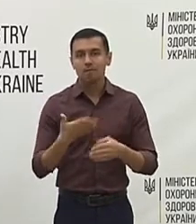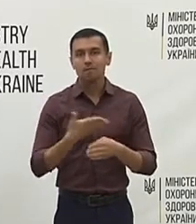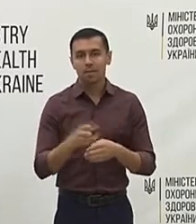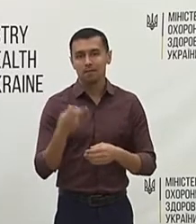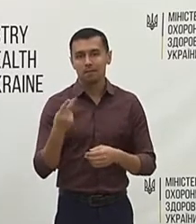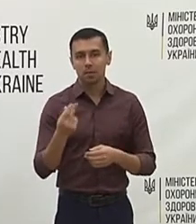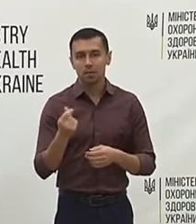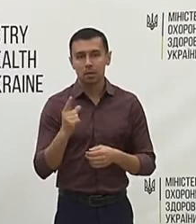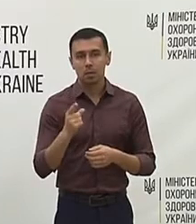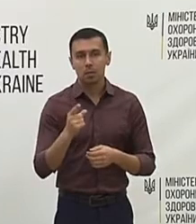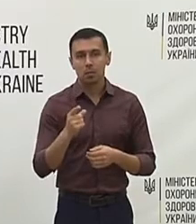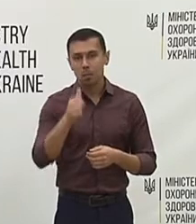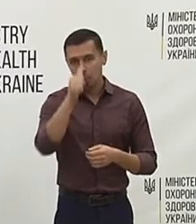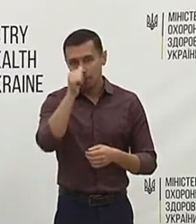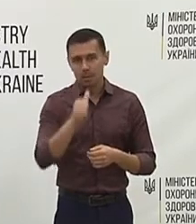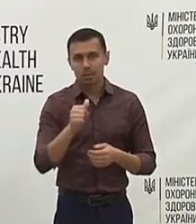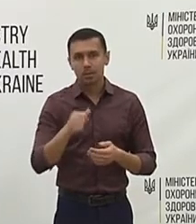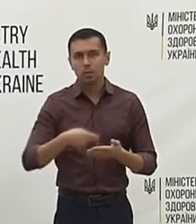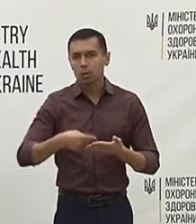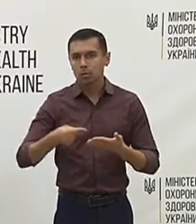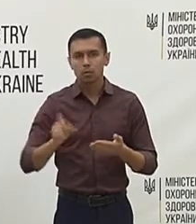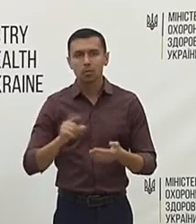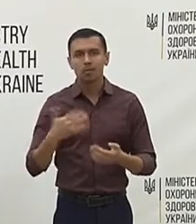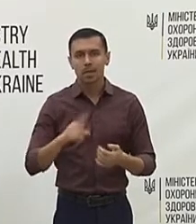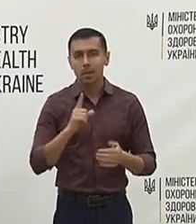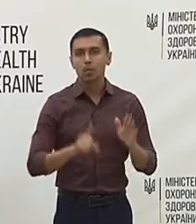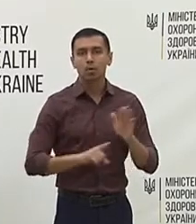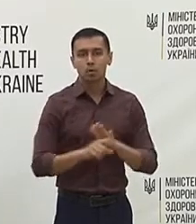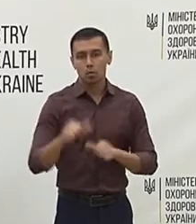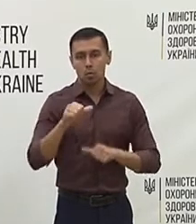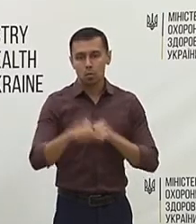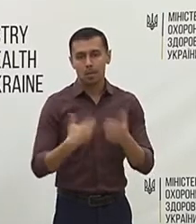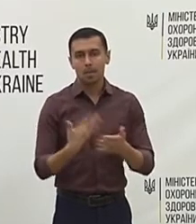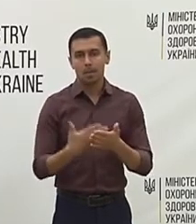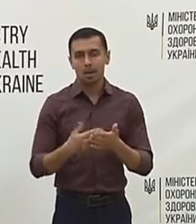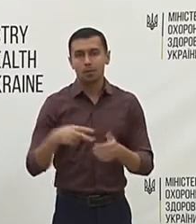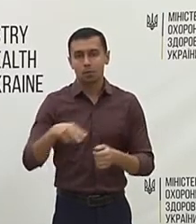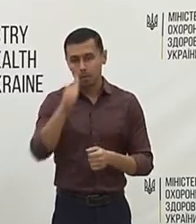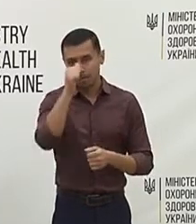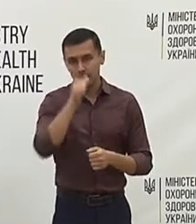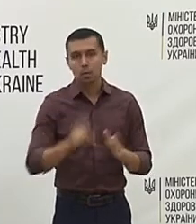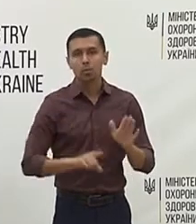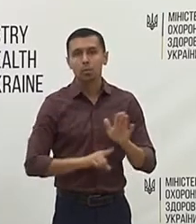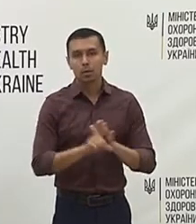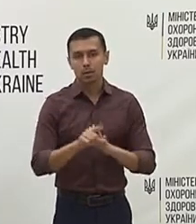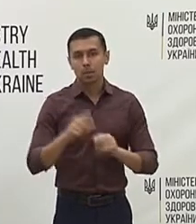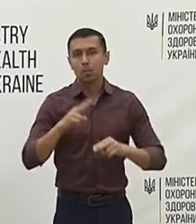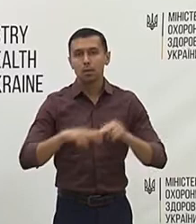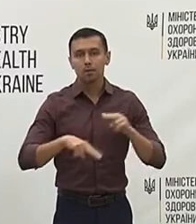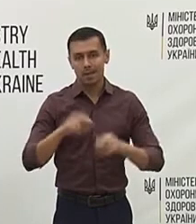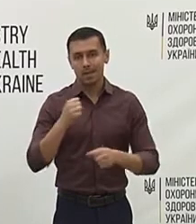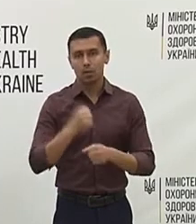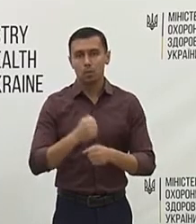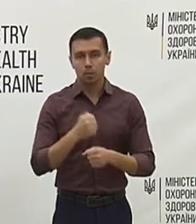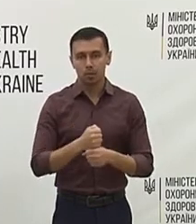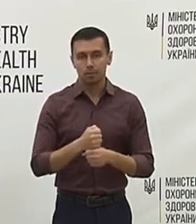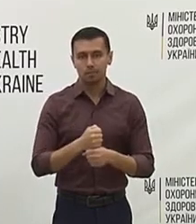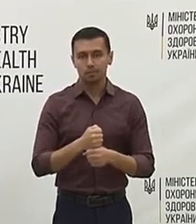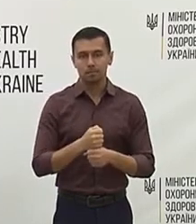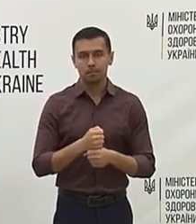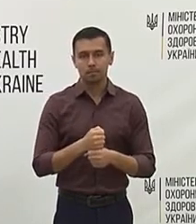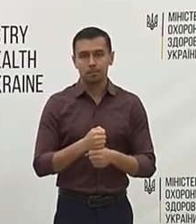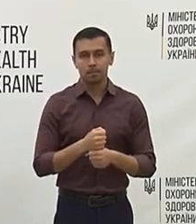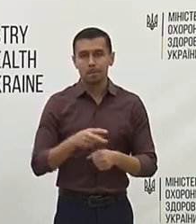виділення фінансування і помісячні розписи для того, щоб вже на початку року, наприклад, у лютому, розпочалися будівельні роботи.